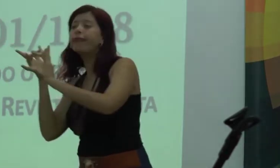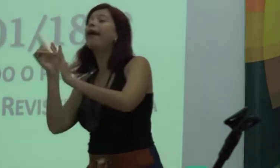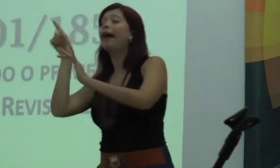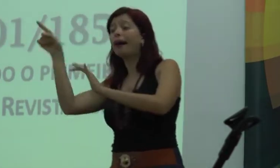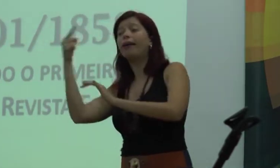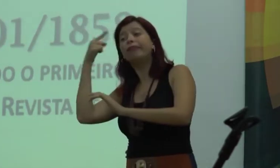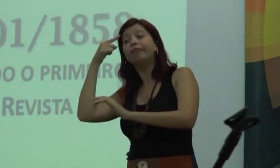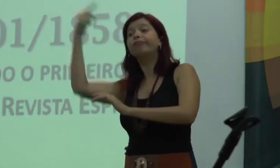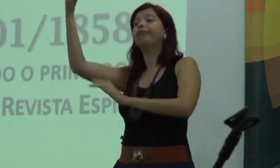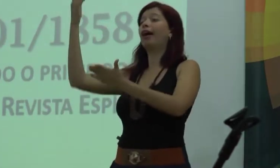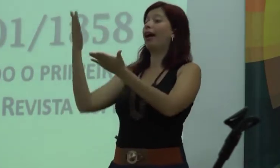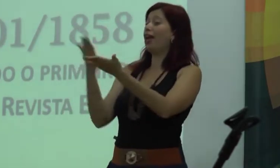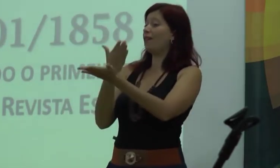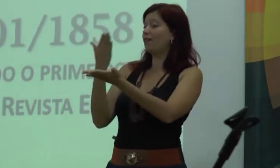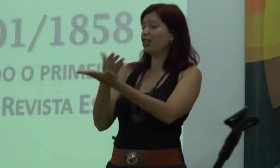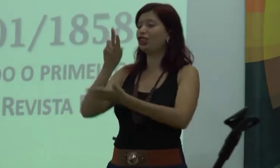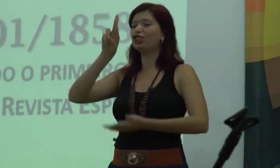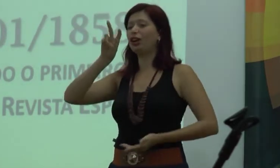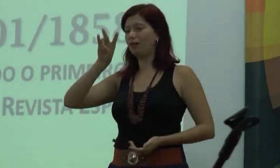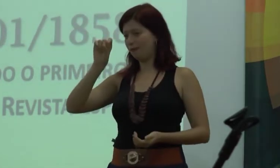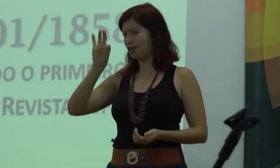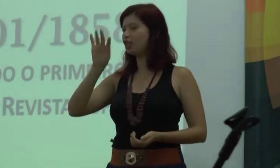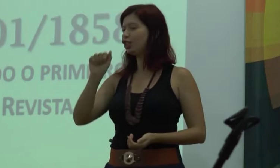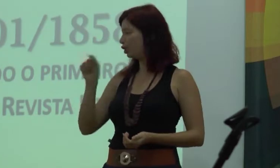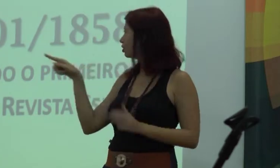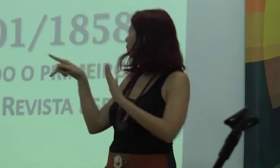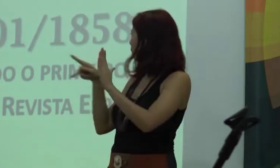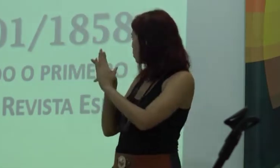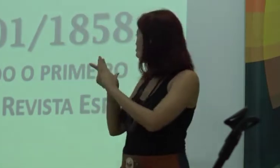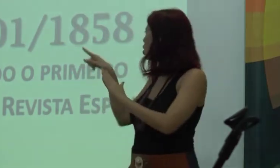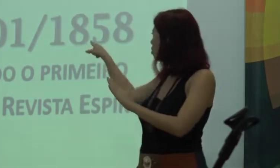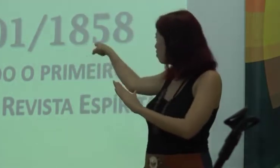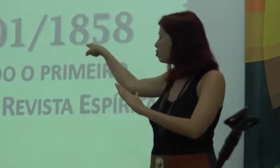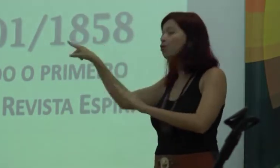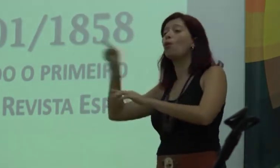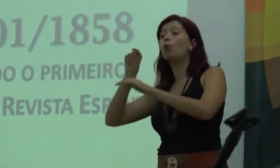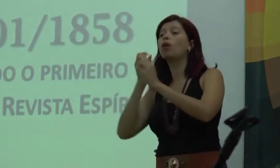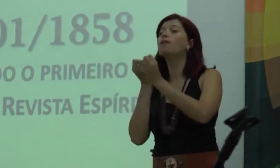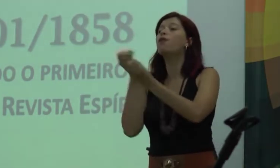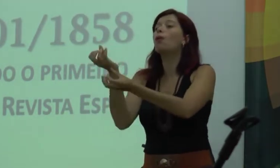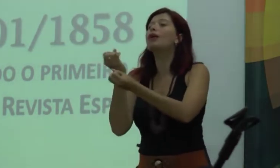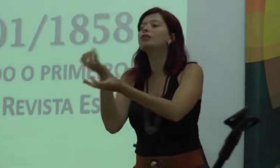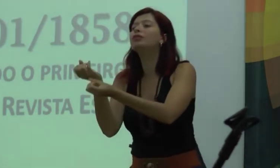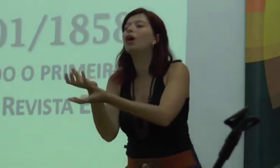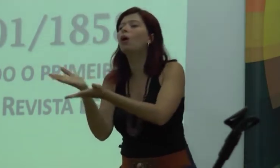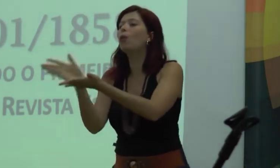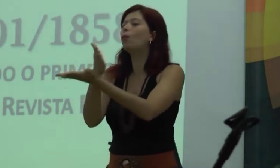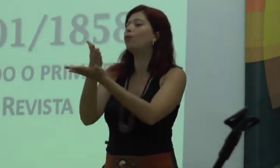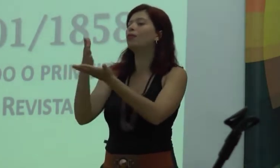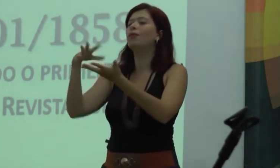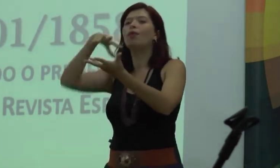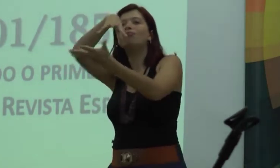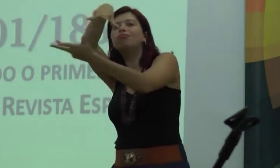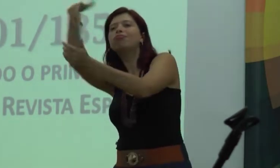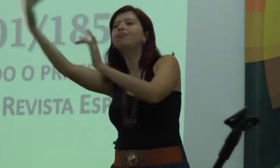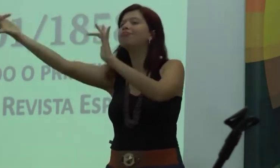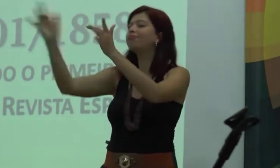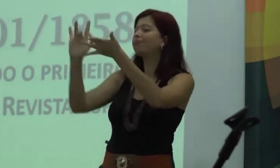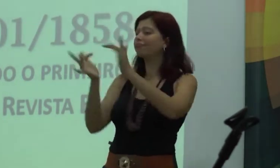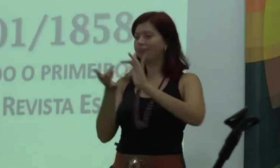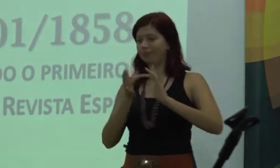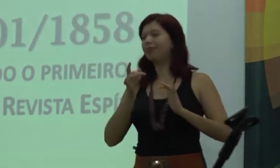os espíritos perceberam que precisava mais alguma coisa, né? Então eles começaram a passar